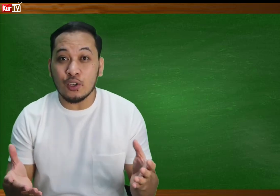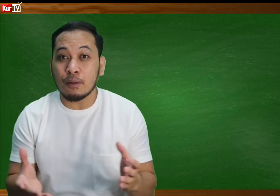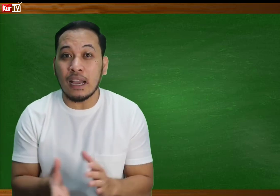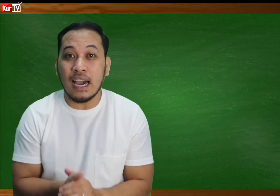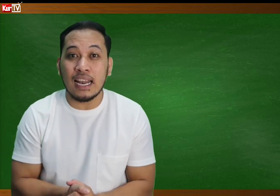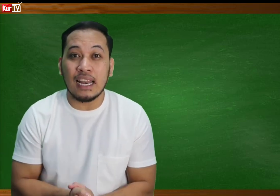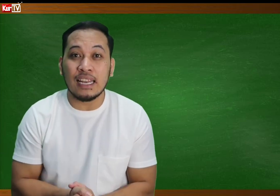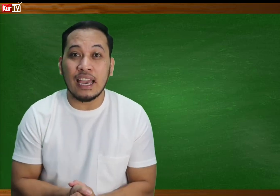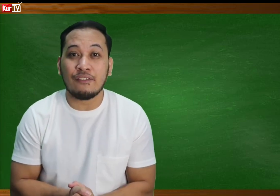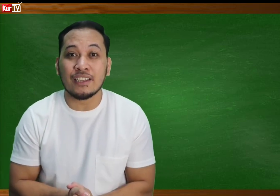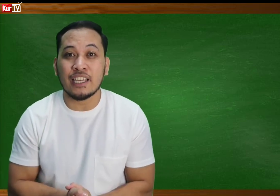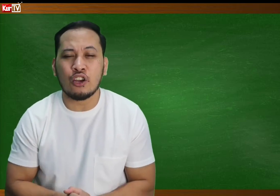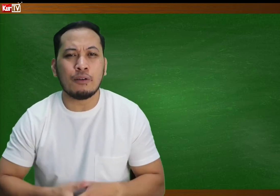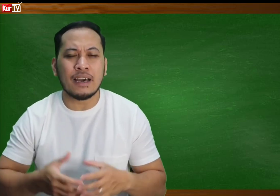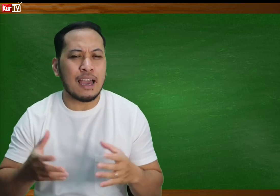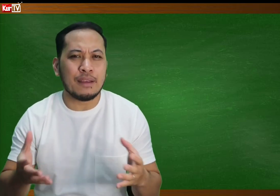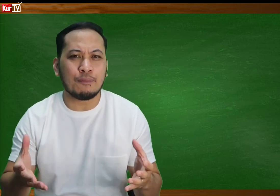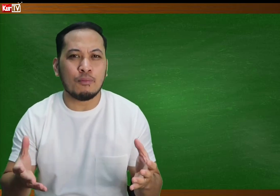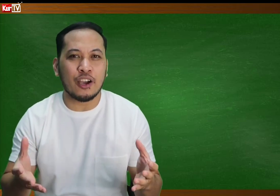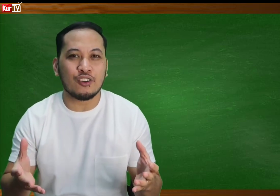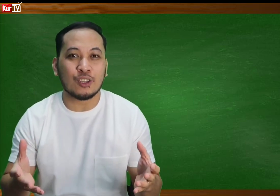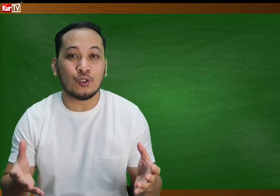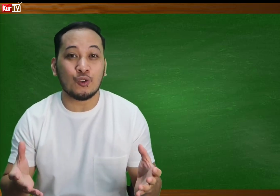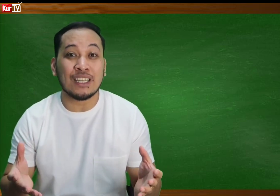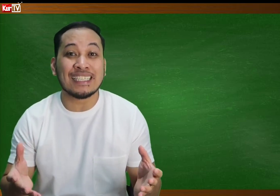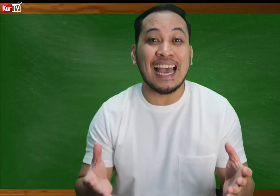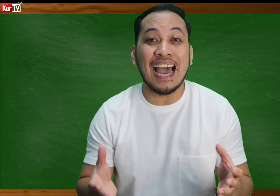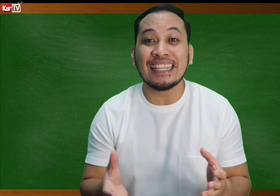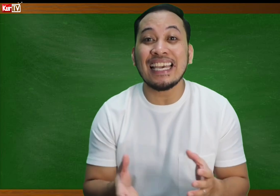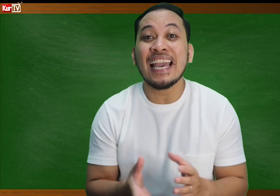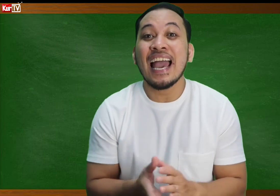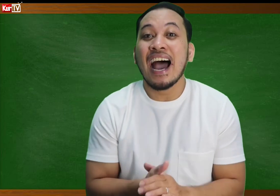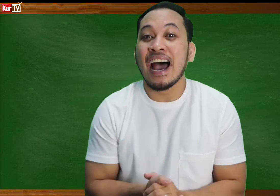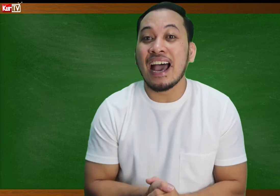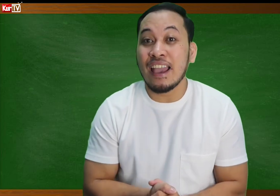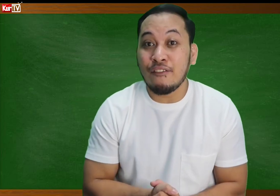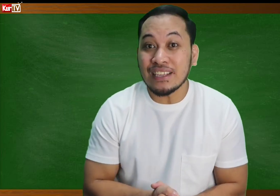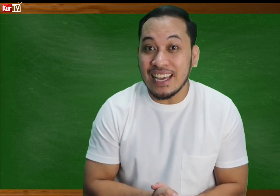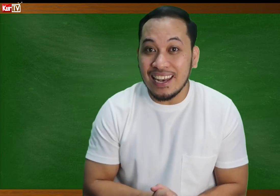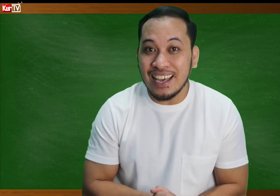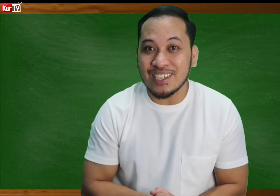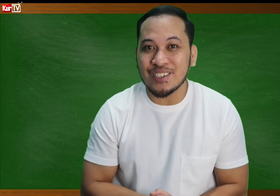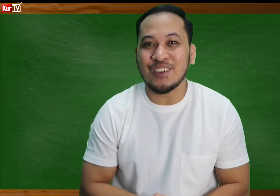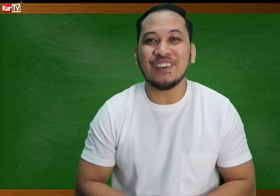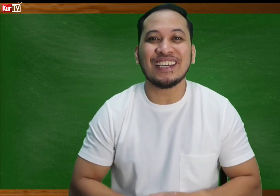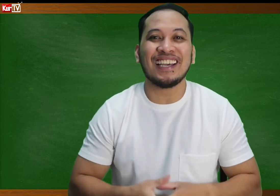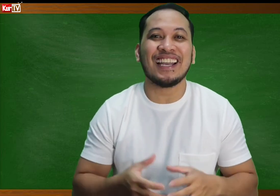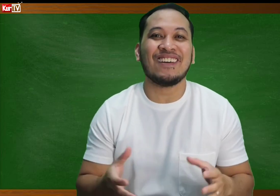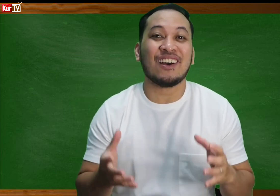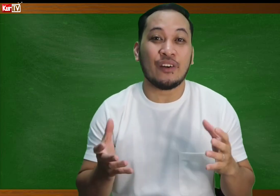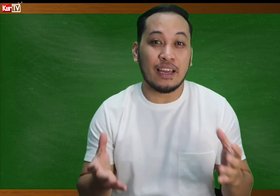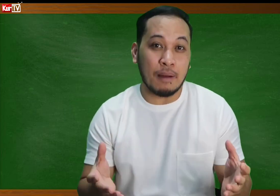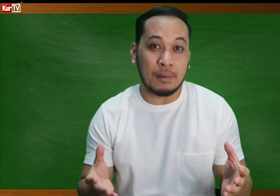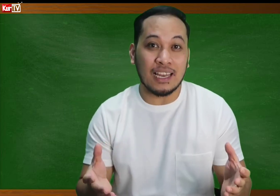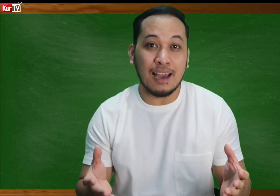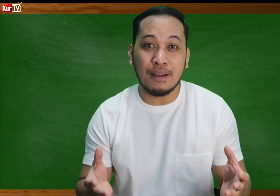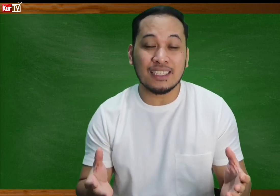sa pag-aaral ng FSL or marami na po ba kayong natutunan sa ating FSL lesson. Kaya naman ako ay nagpapasalamat sa